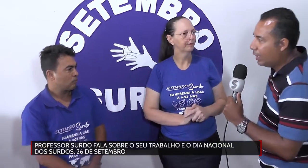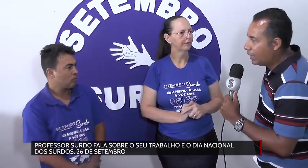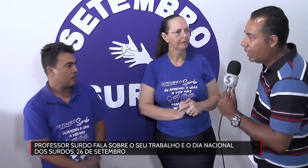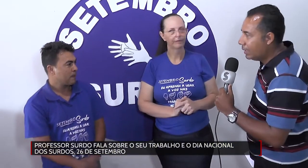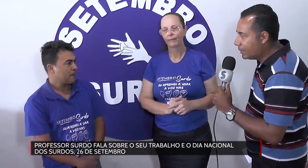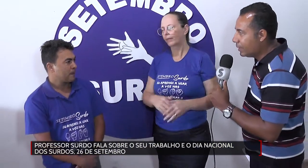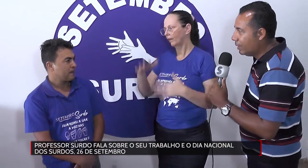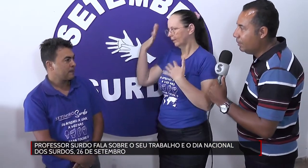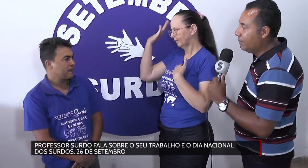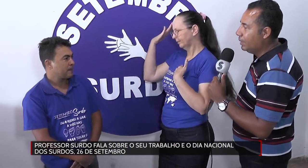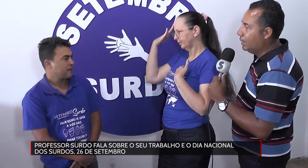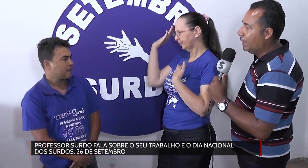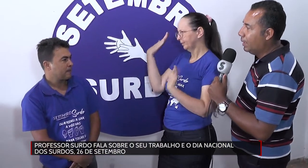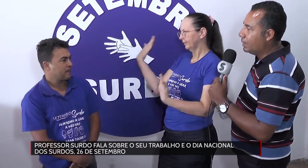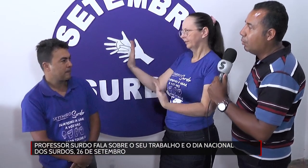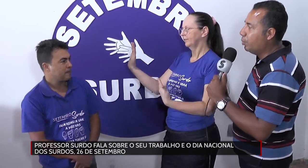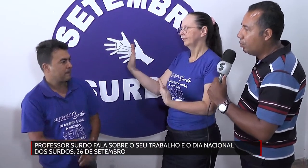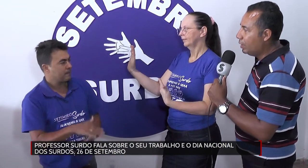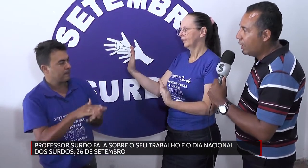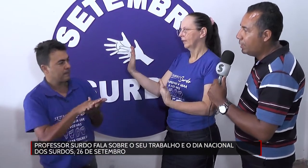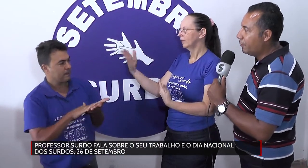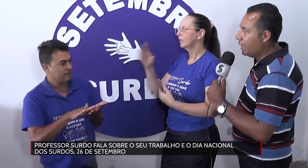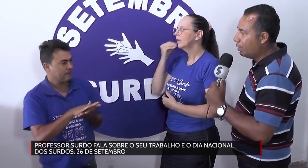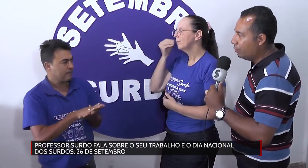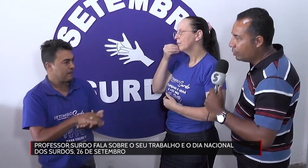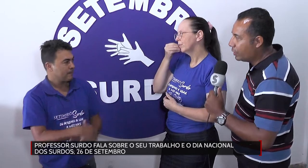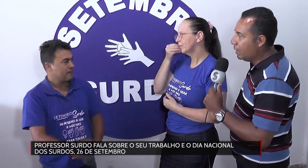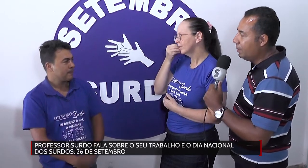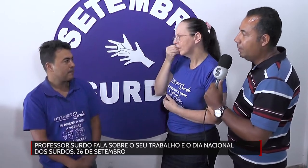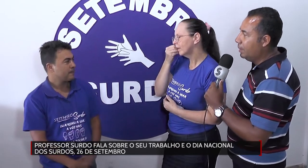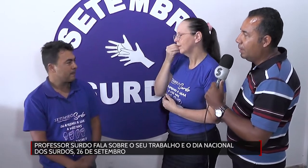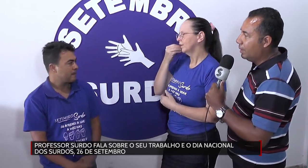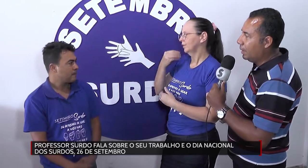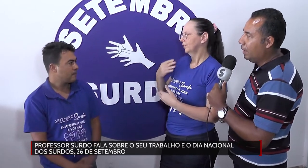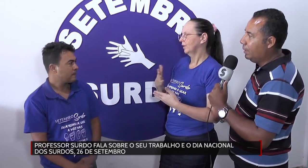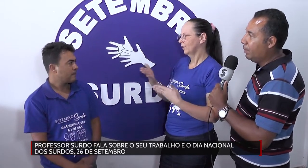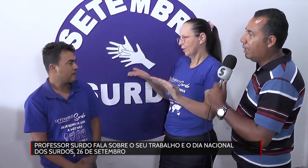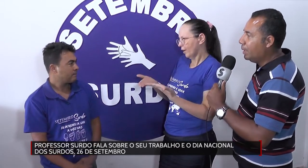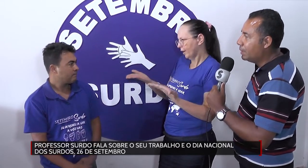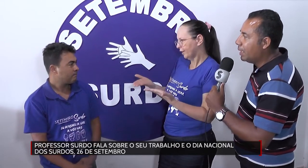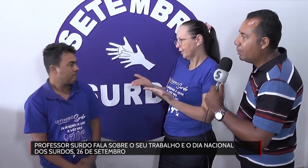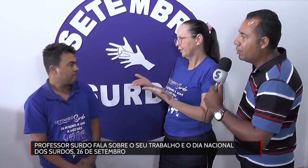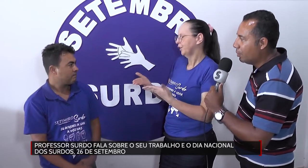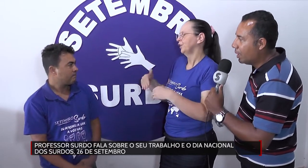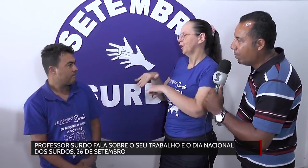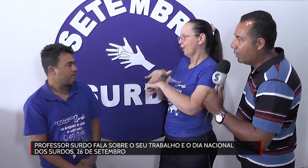agradecer a essa oportunidade de falar com você e parabenizar pelo seu trabalho.